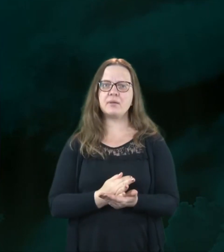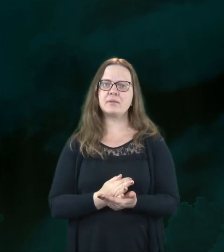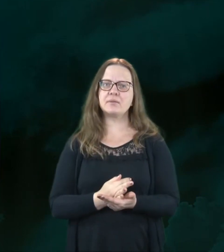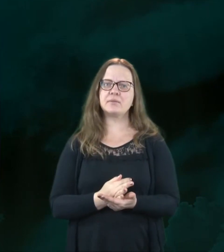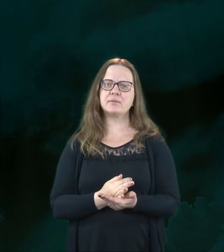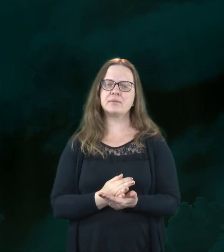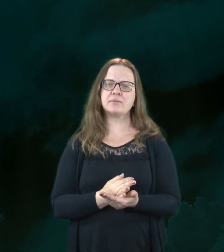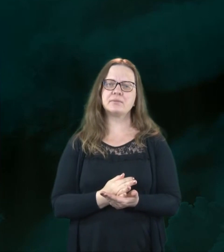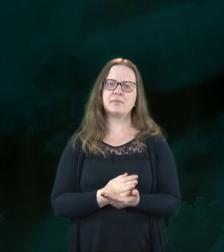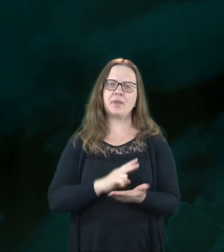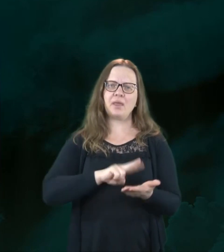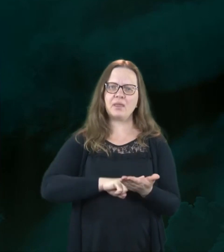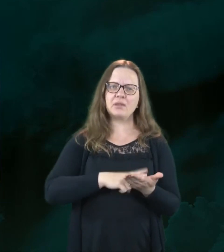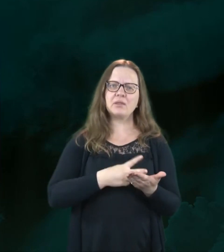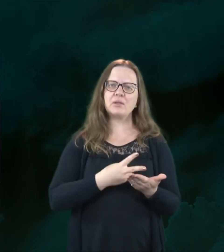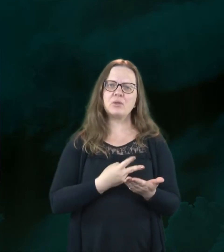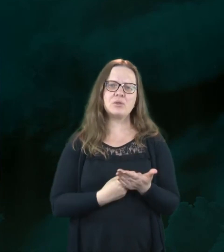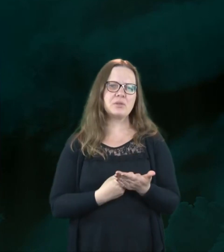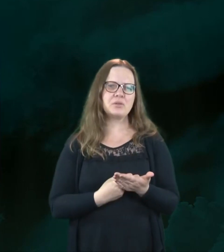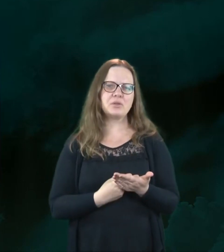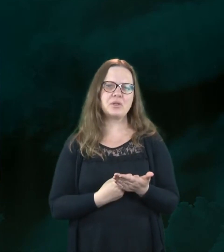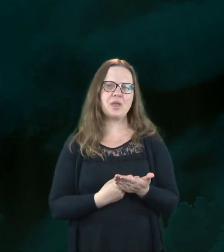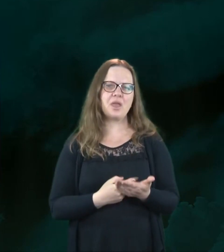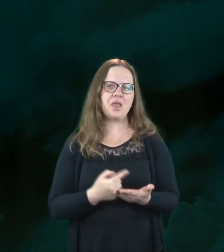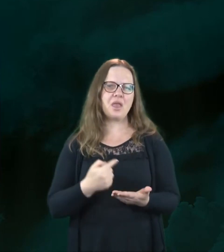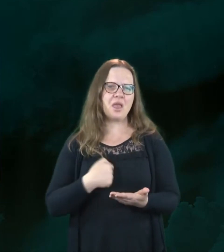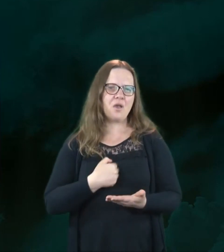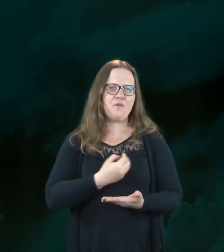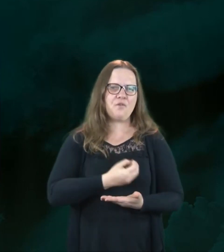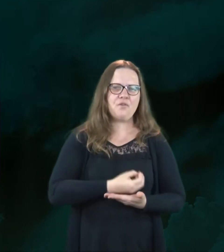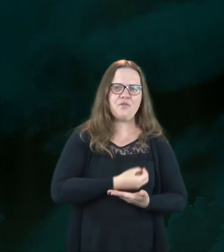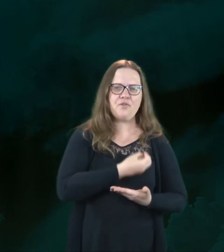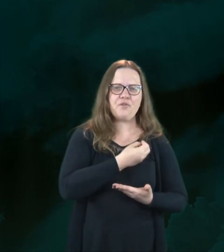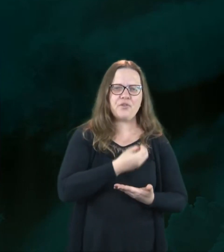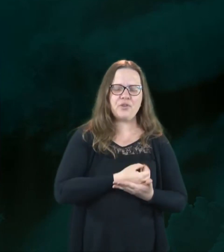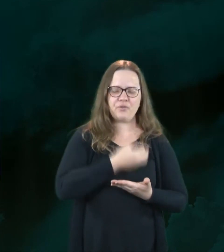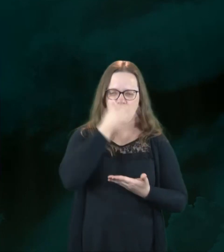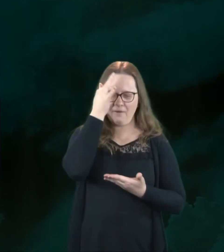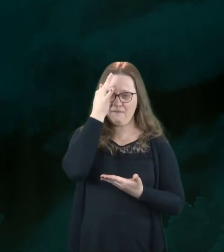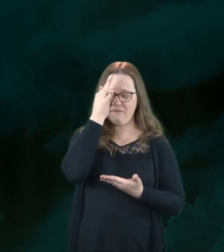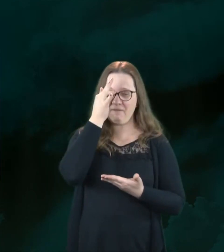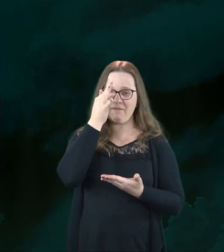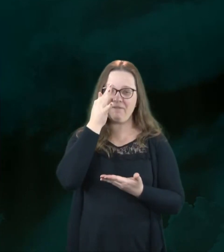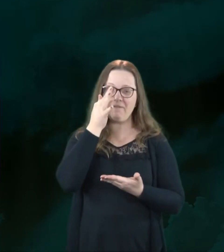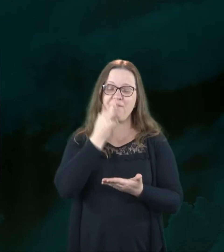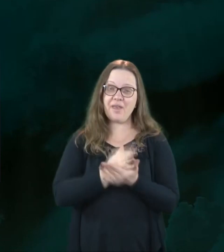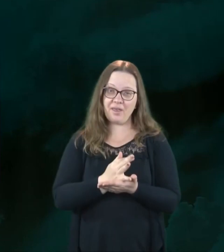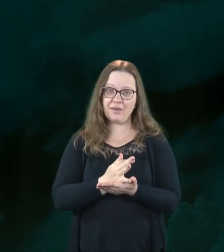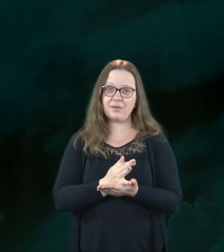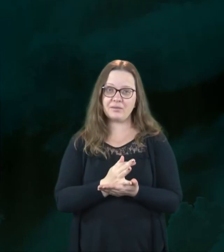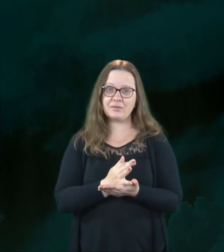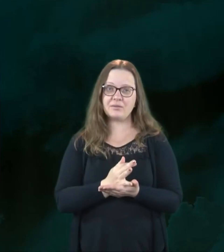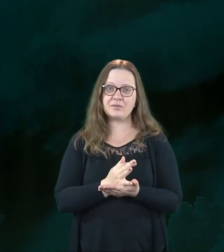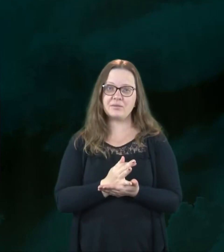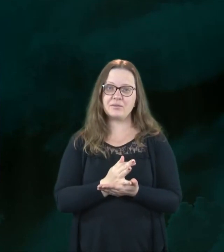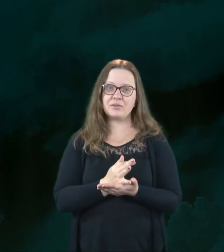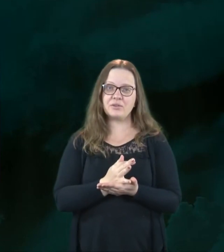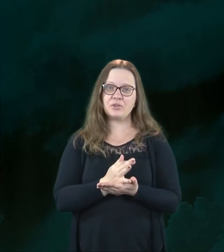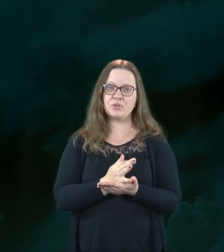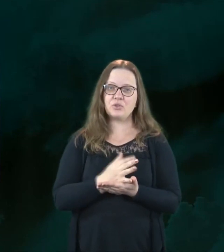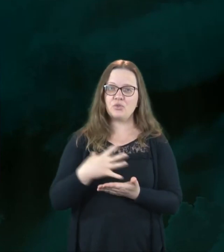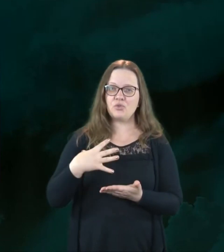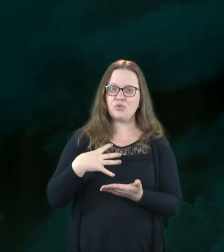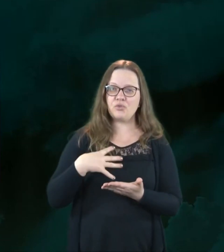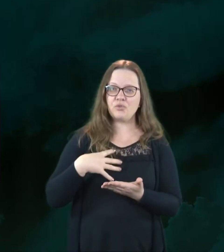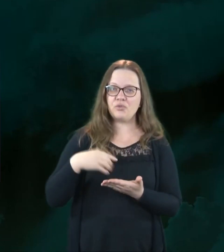A tradução literal seria: eu vivo pela fé, a fé do Filho de